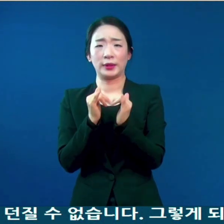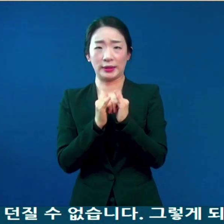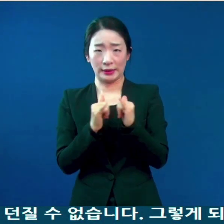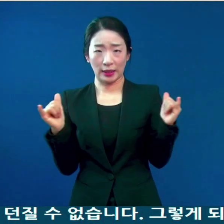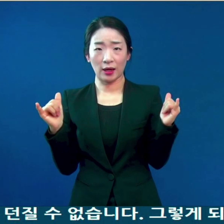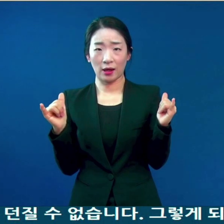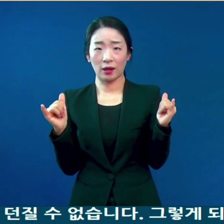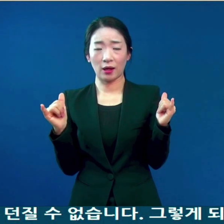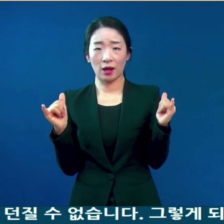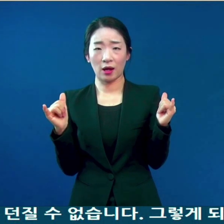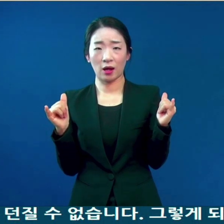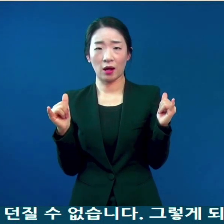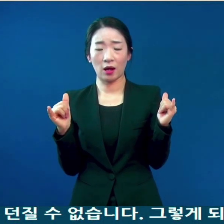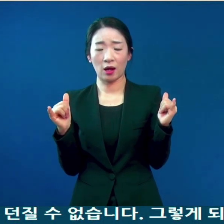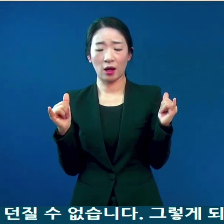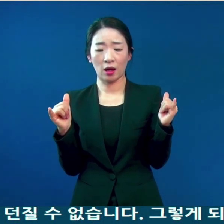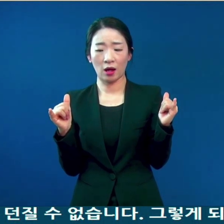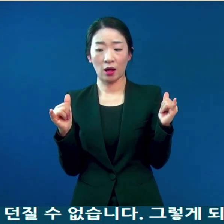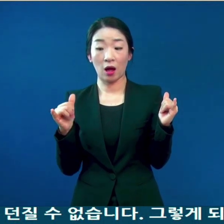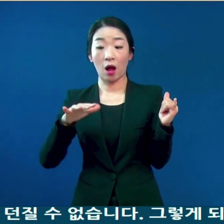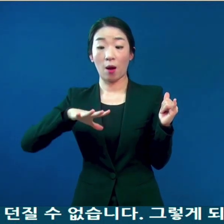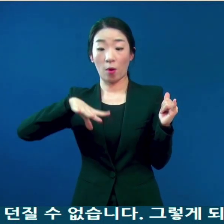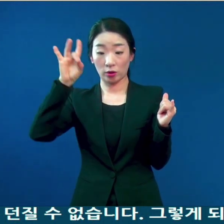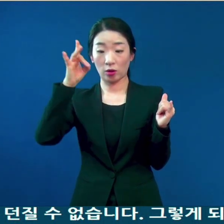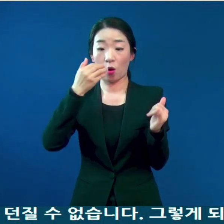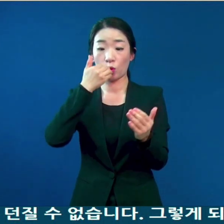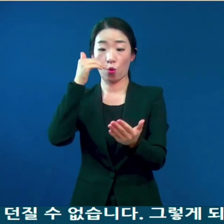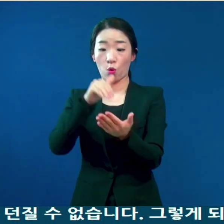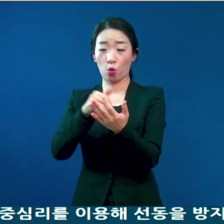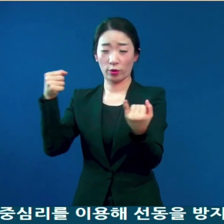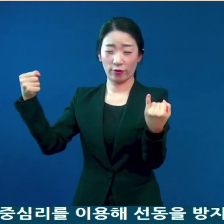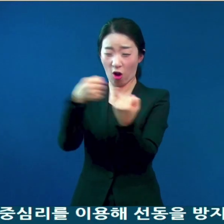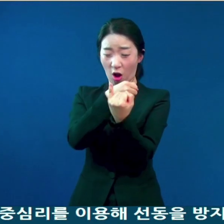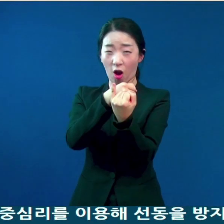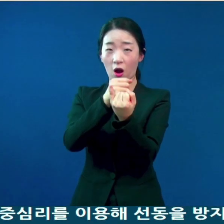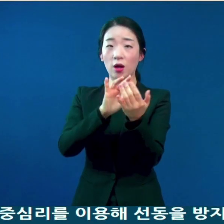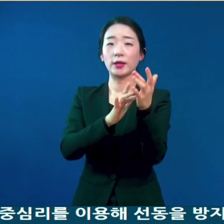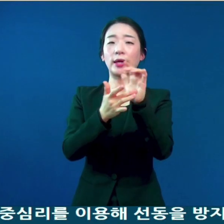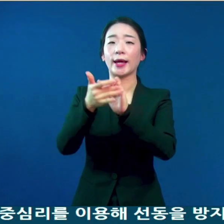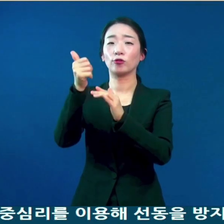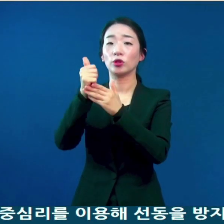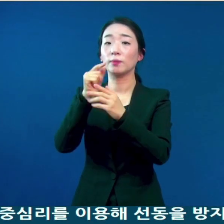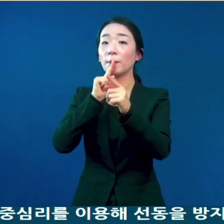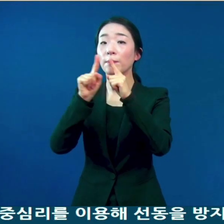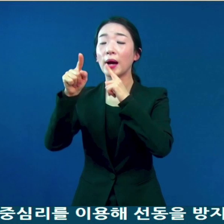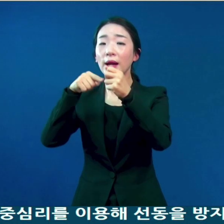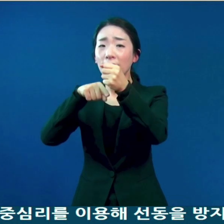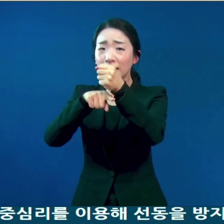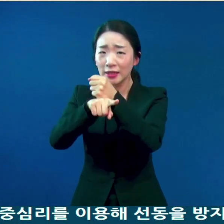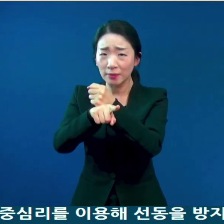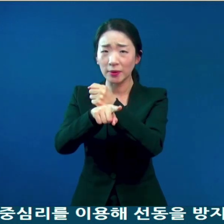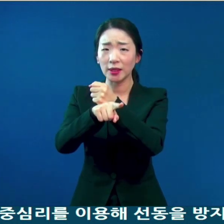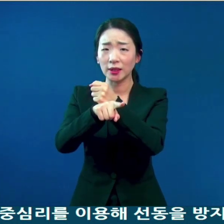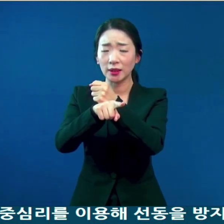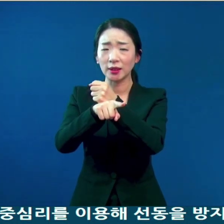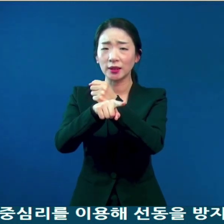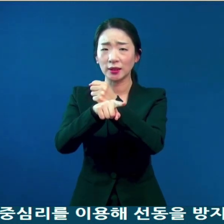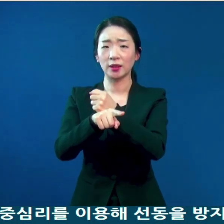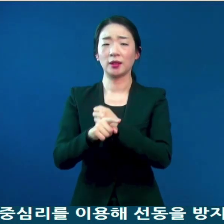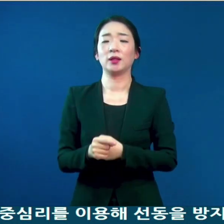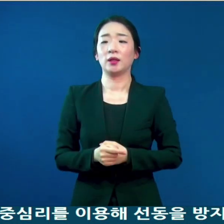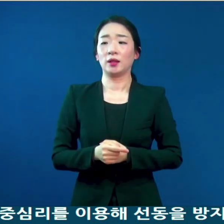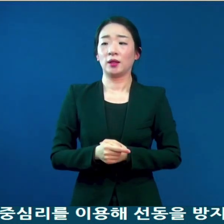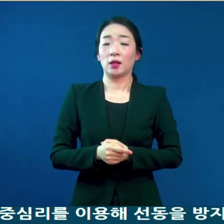던지라, 이 말씀은 모든 것에서 한결 없는, 흠결이 하나도